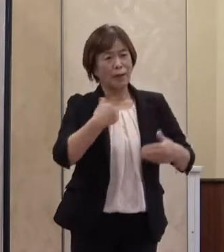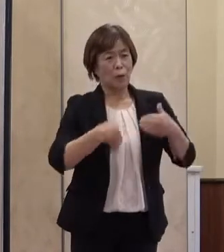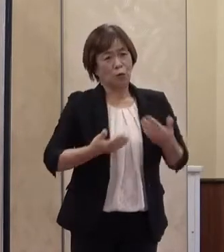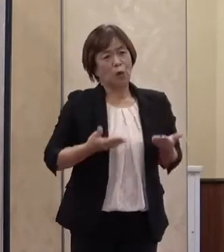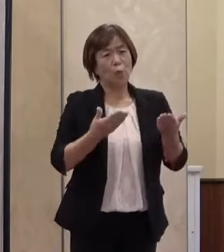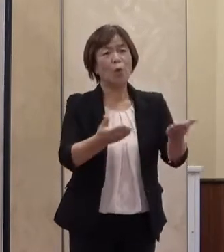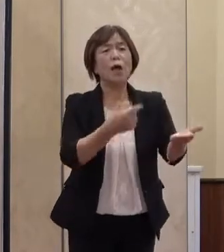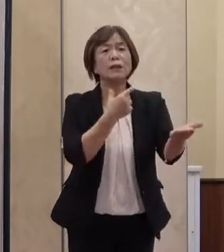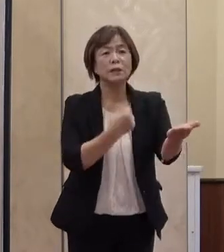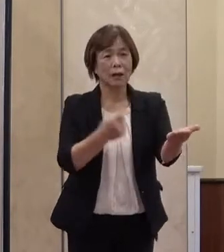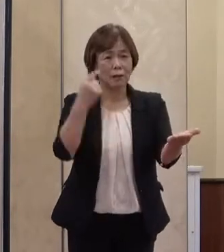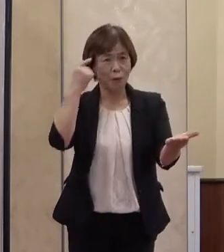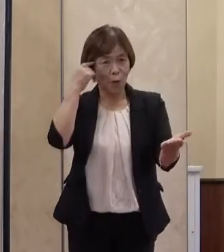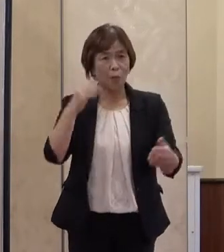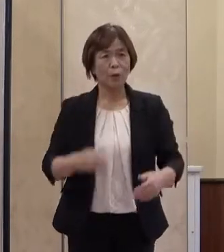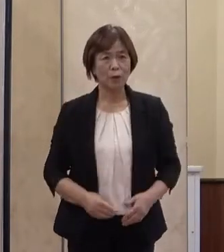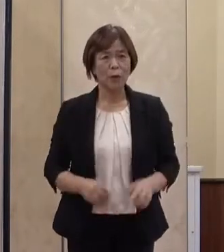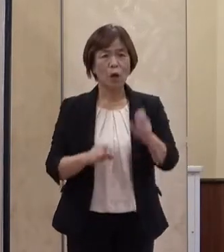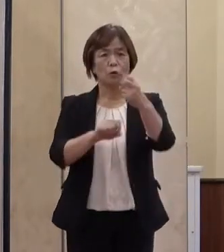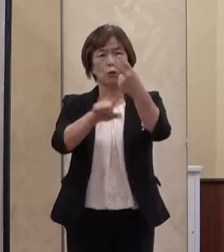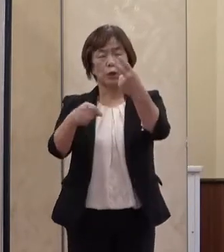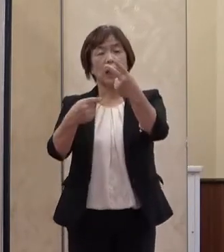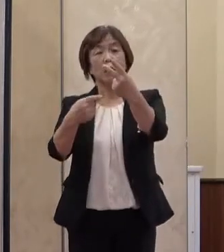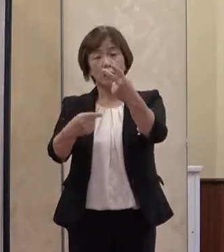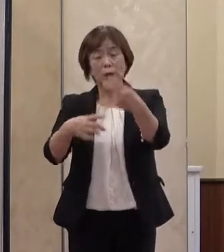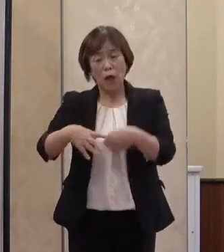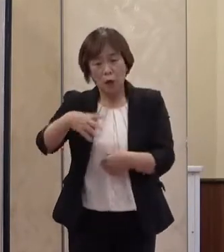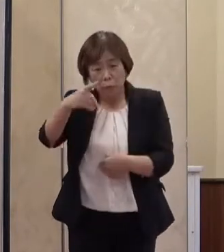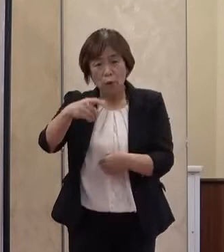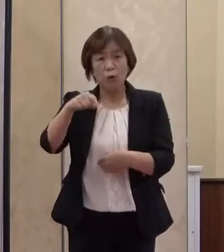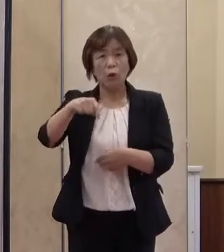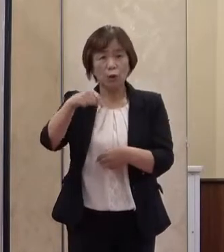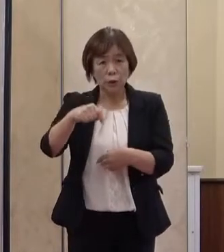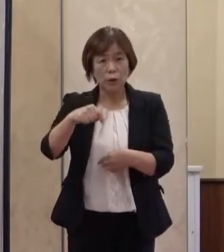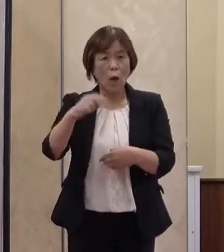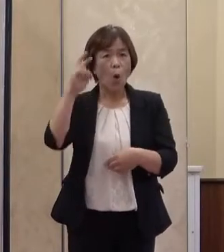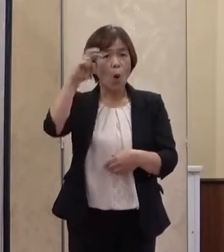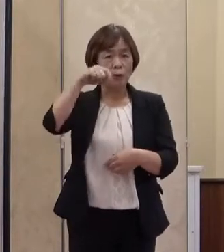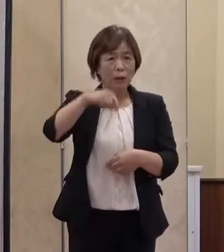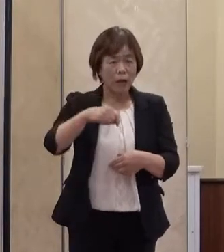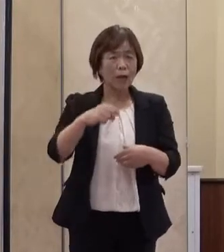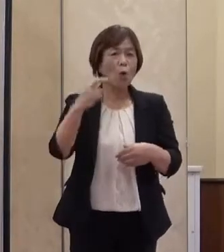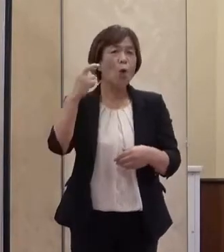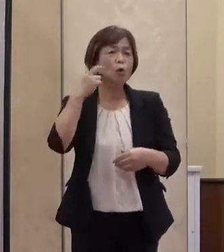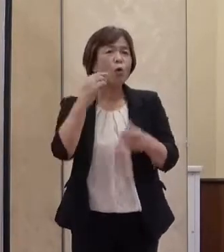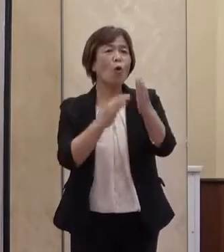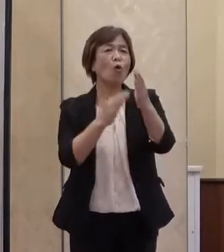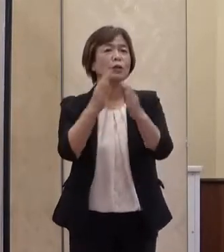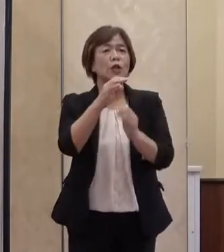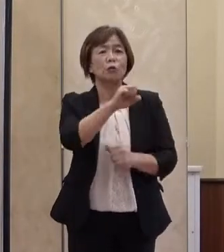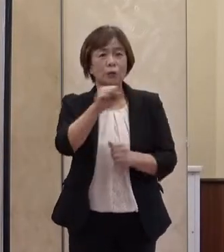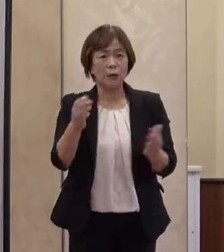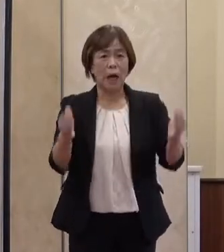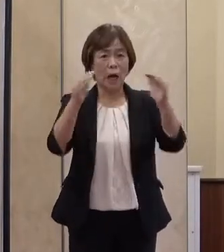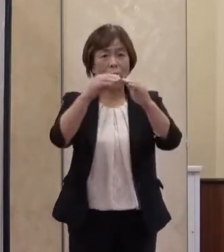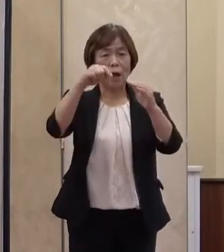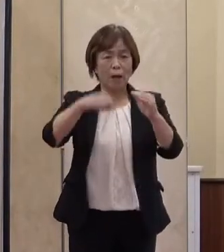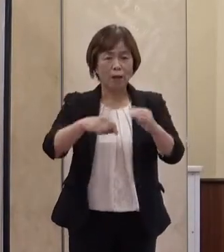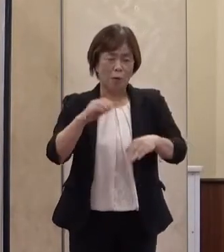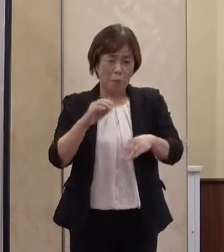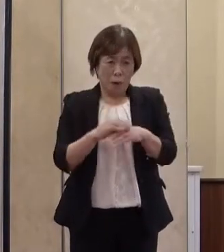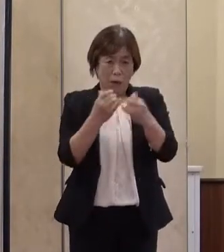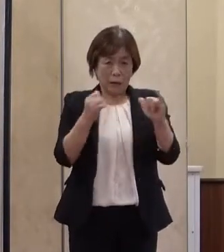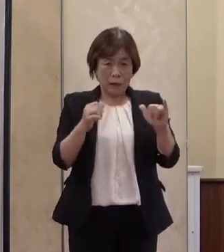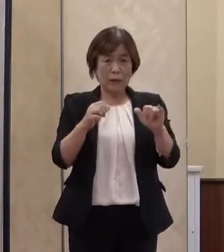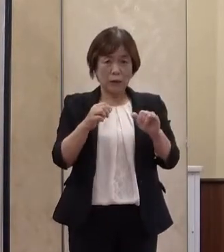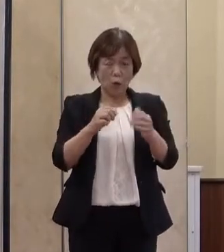。12月1日の初日の公演については大阪の松竹座で開催をします。金看板の落語家が